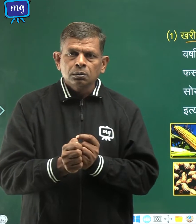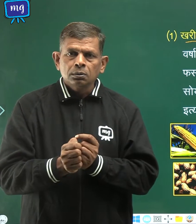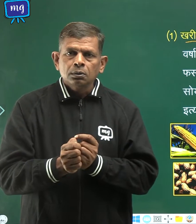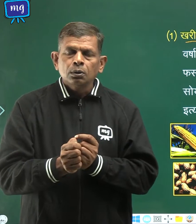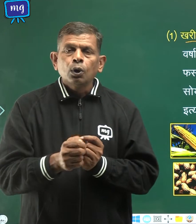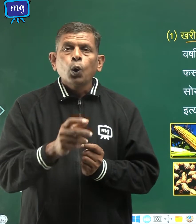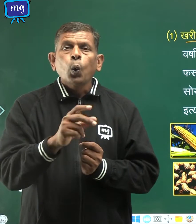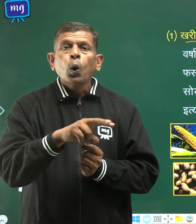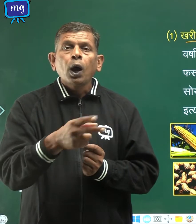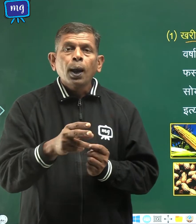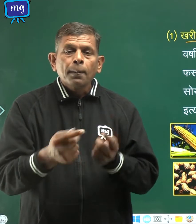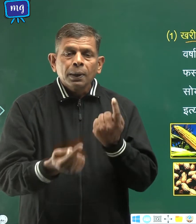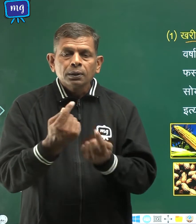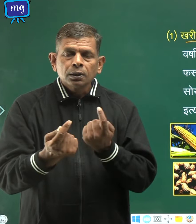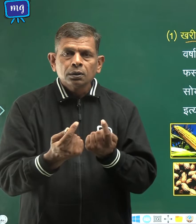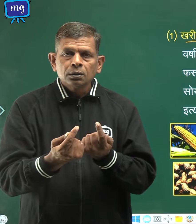वह फसल